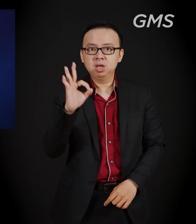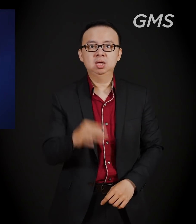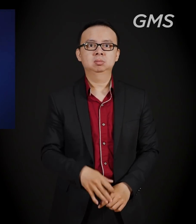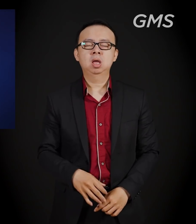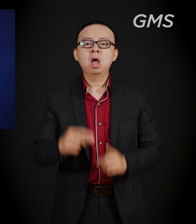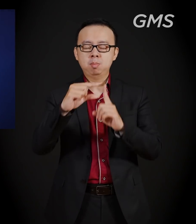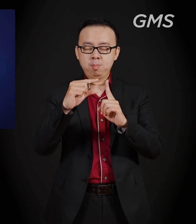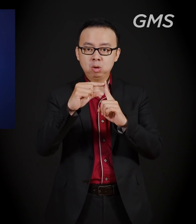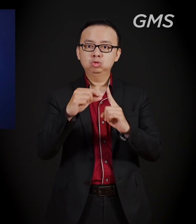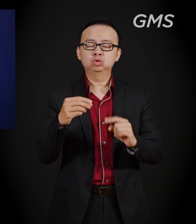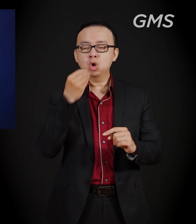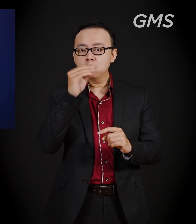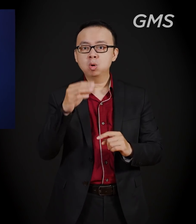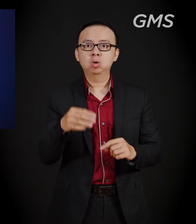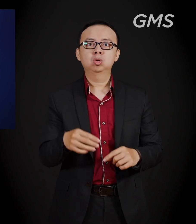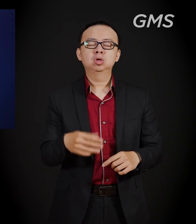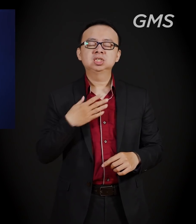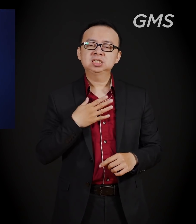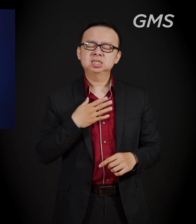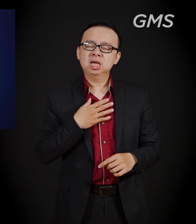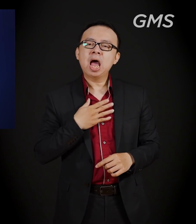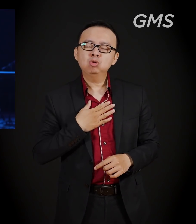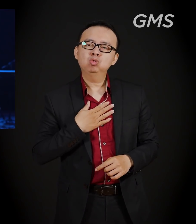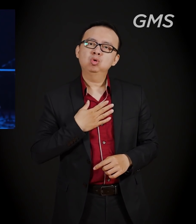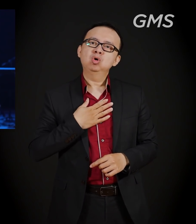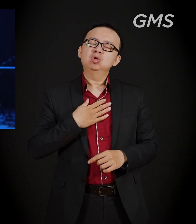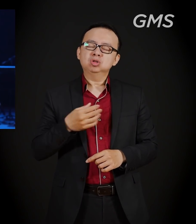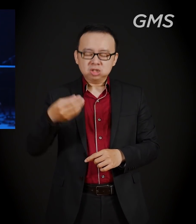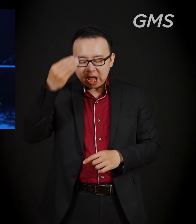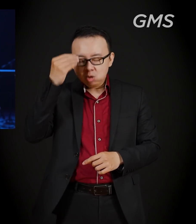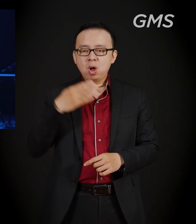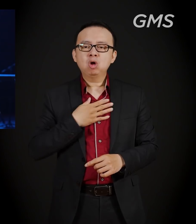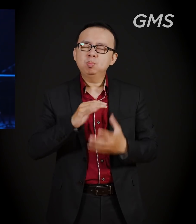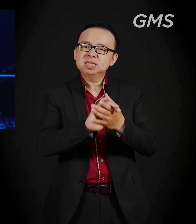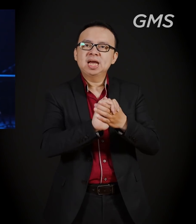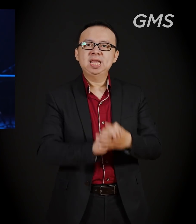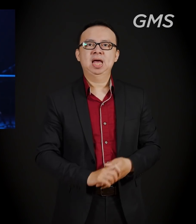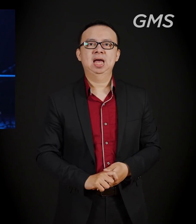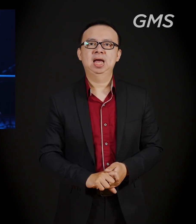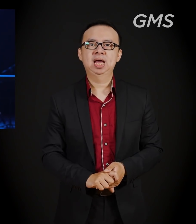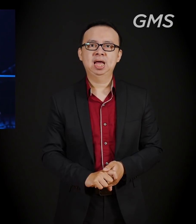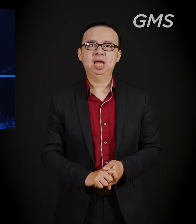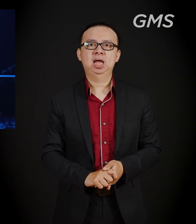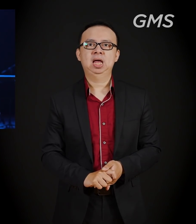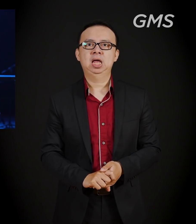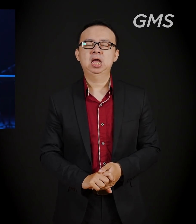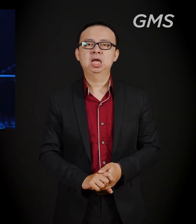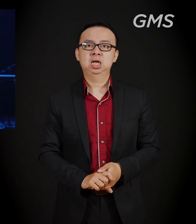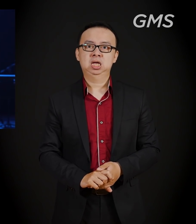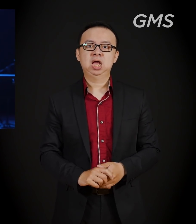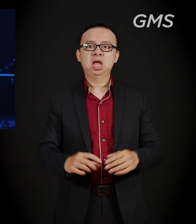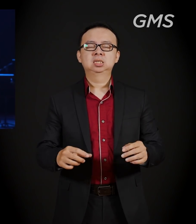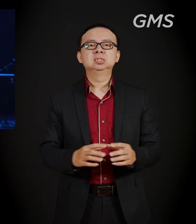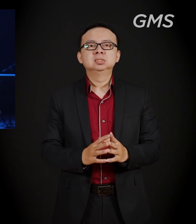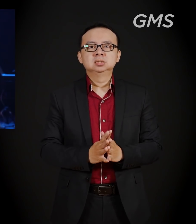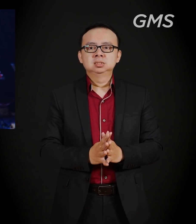aku percaya, aku yakin dia berkuasa. Yusuf dibuang ke dalam penjara, tapi dia punya jawaban. Apa jawabannya? Manusia boleh mereka-rekakan yang jahat,